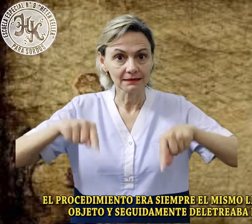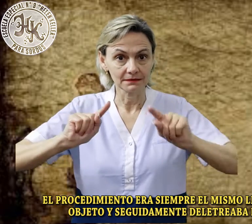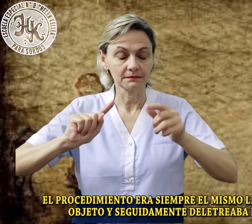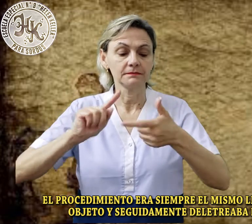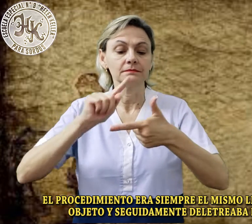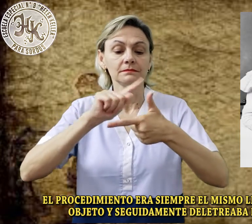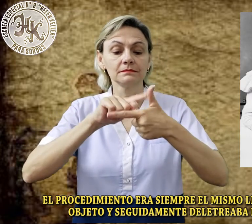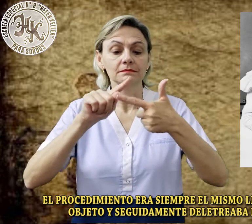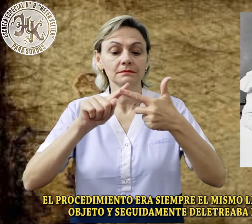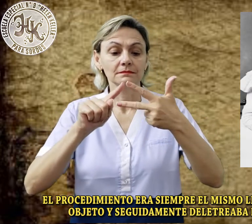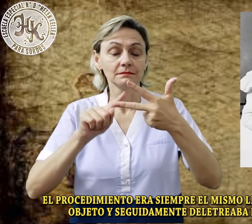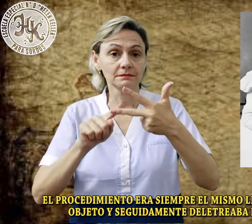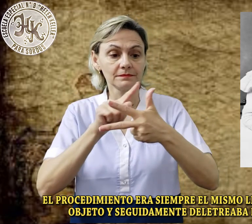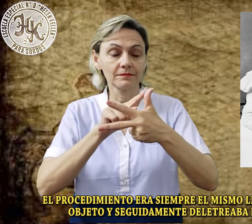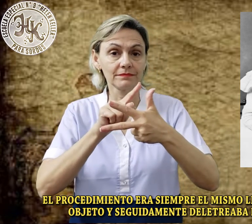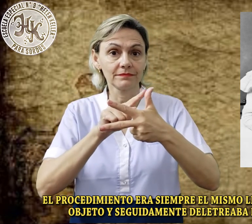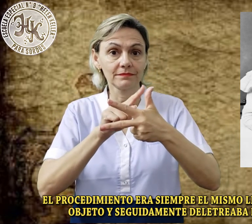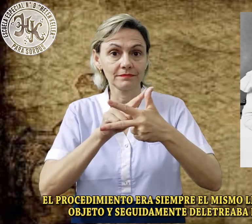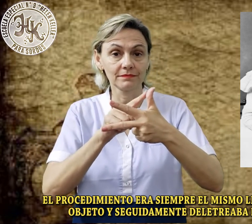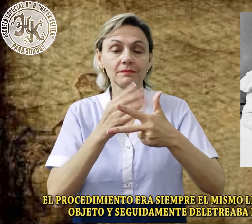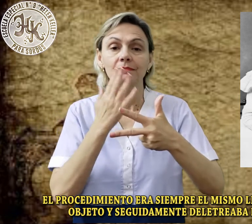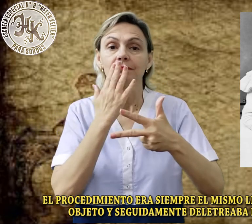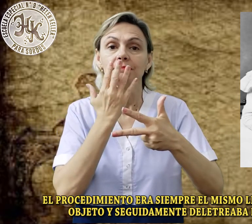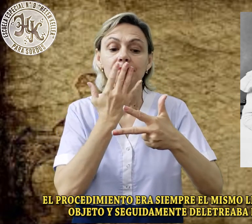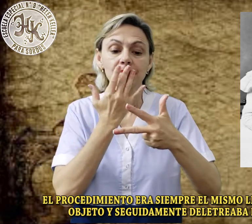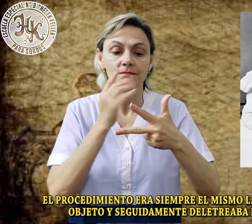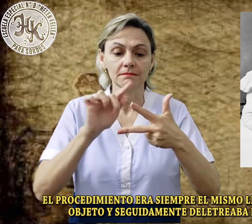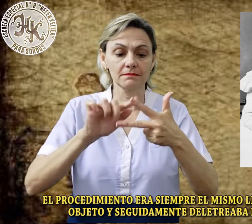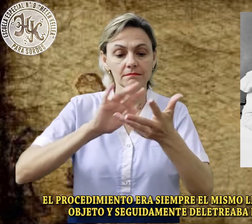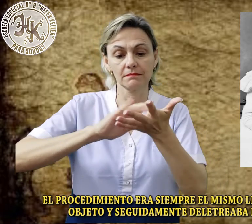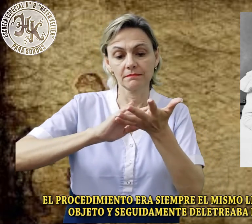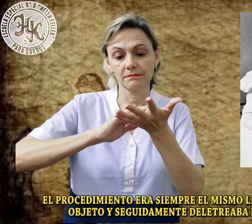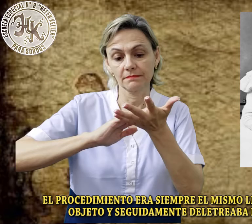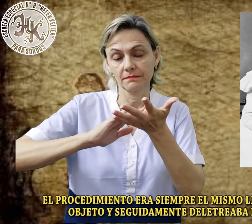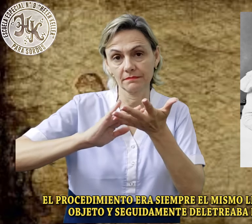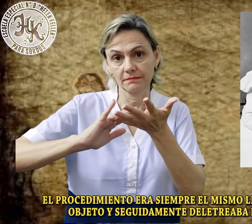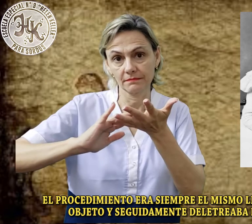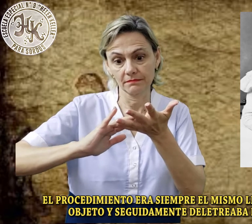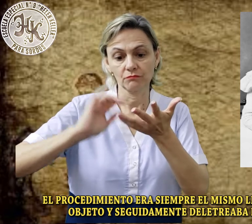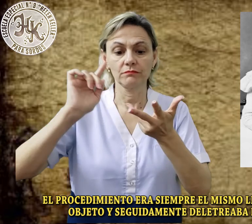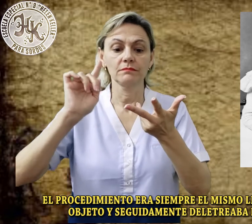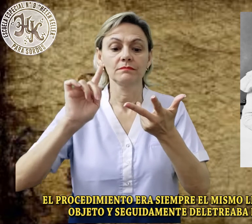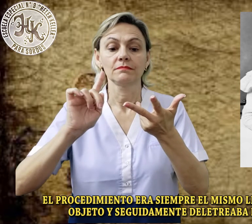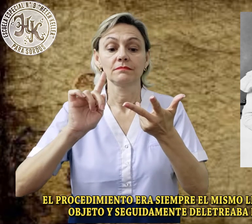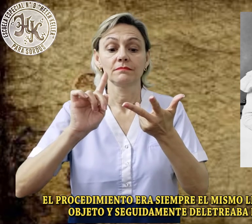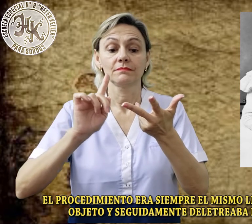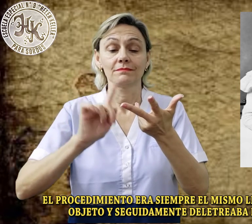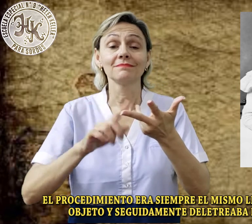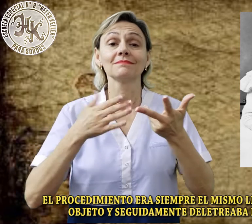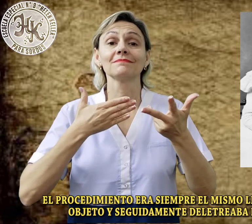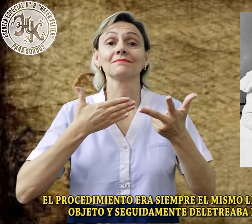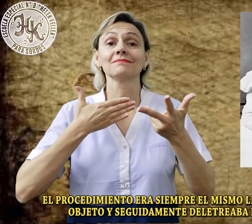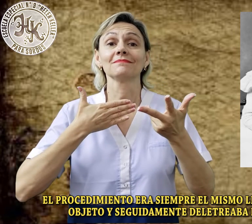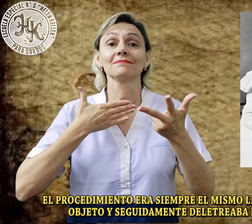procedimiento era siempre el mismo. Le ponía en contacto con un objeto